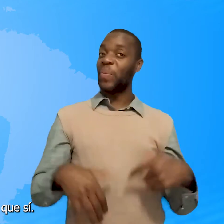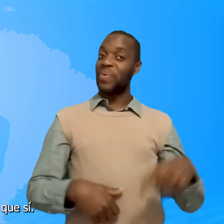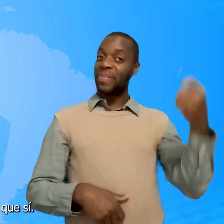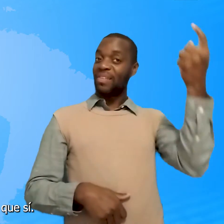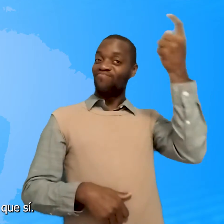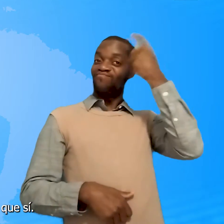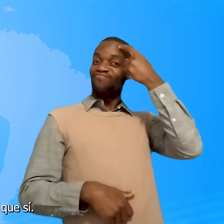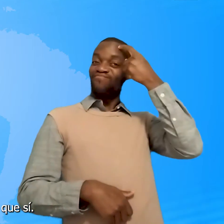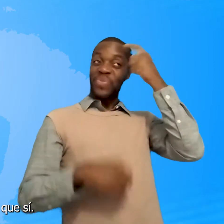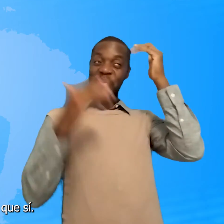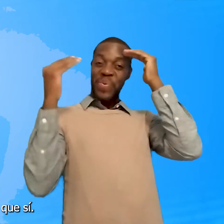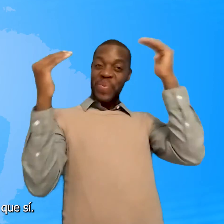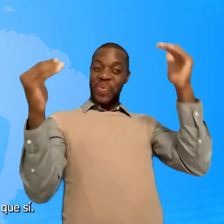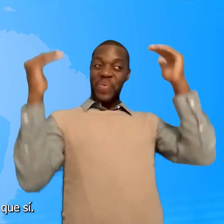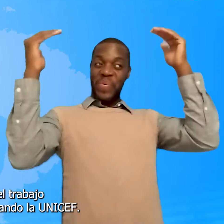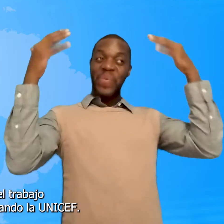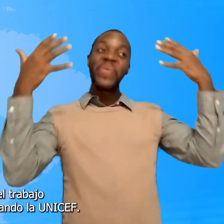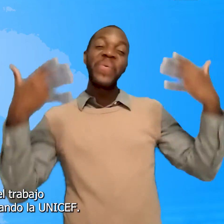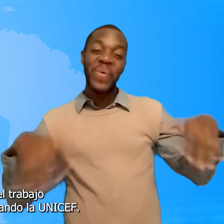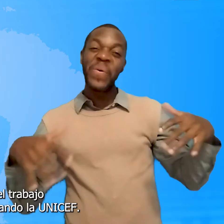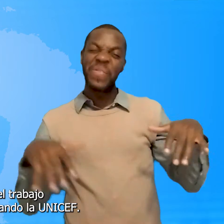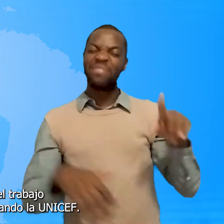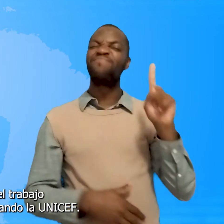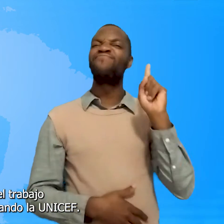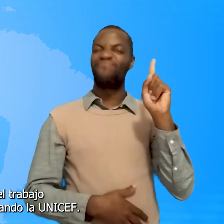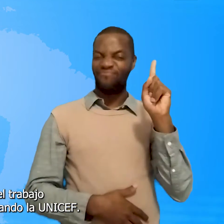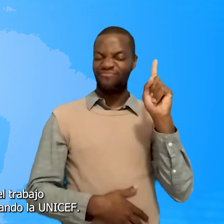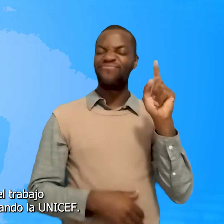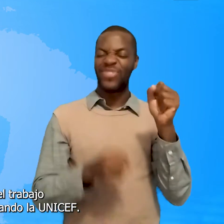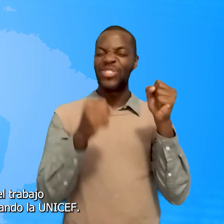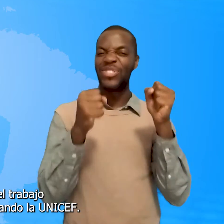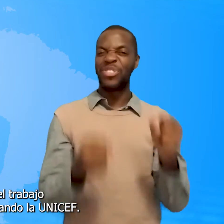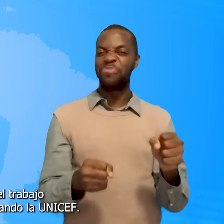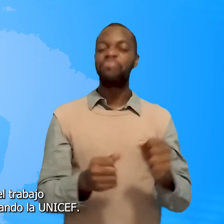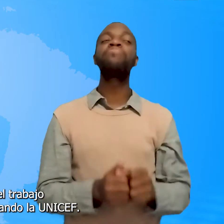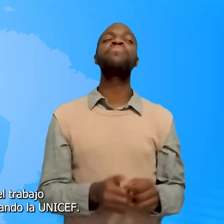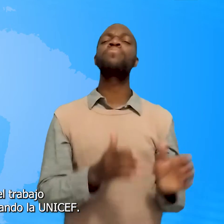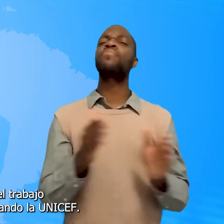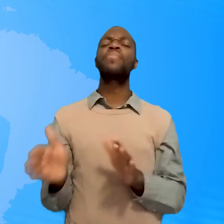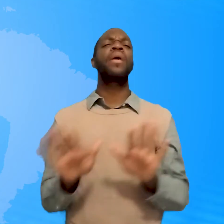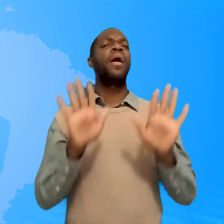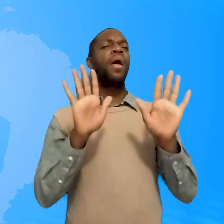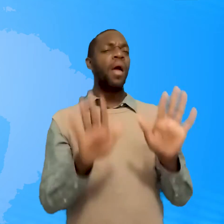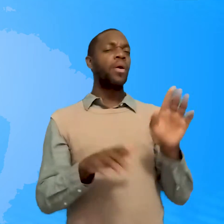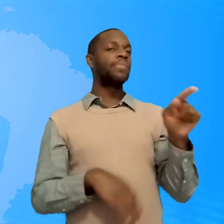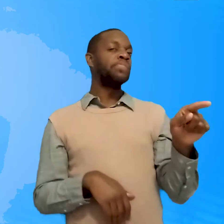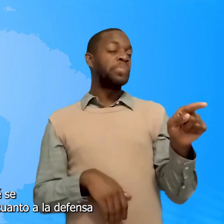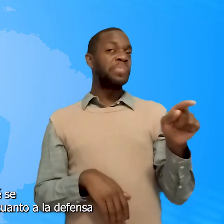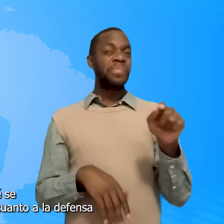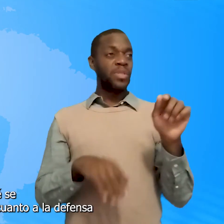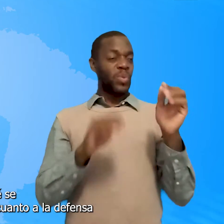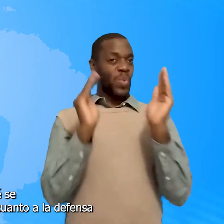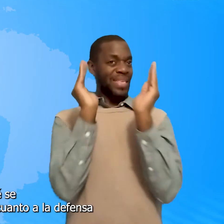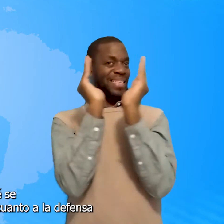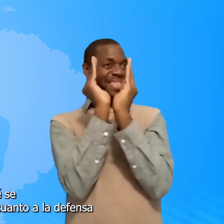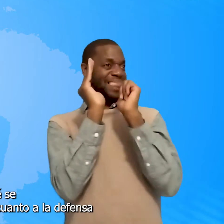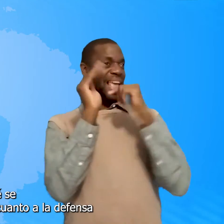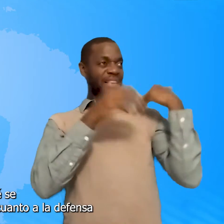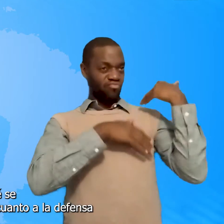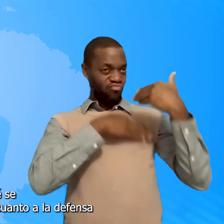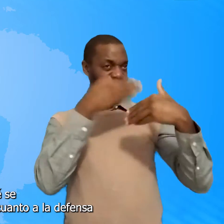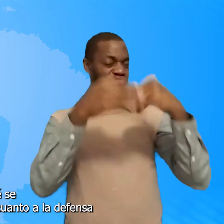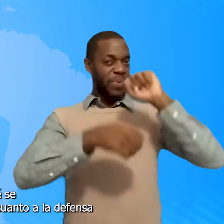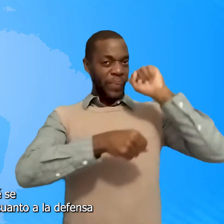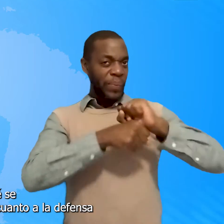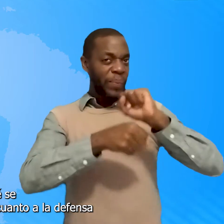exuberante, seguro que sí. Dentro del trabajo que viene realizando la UNICEF, ¿qué se está haciendo